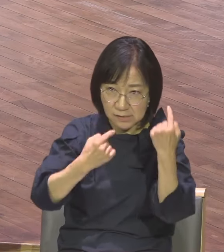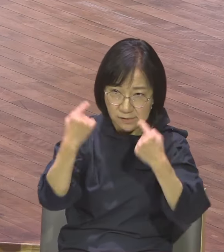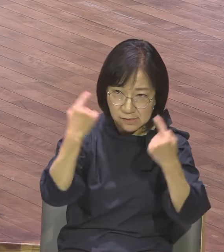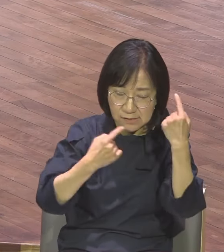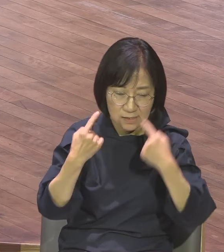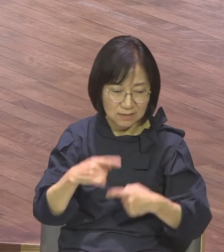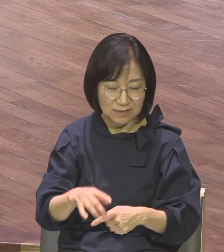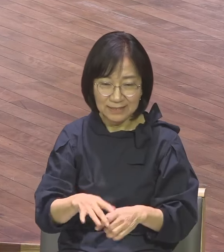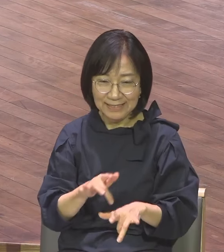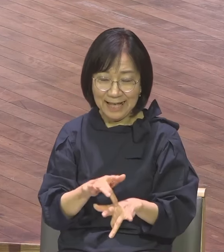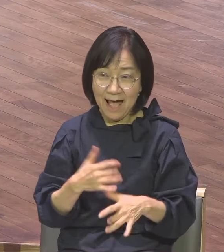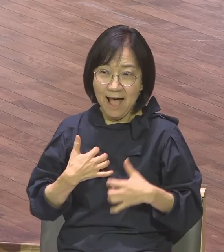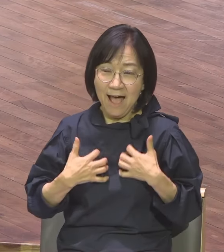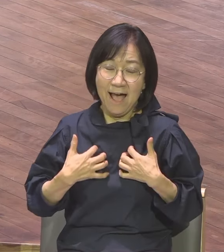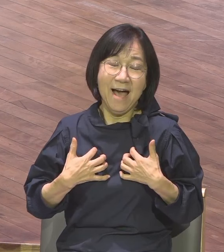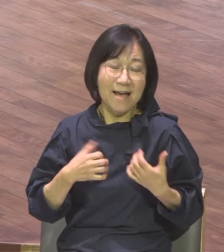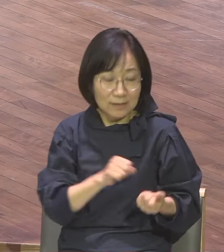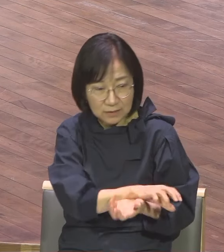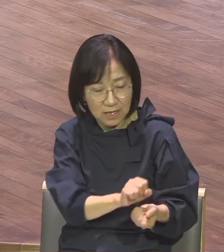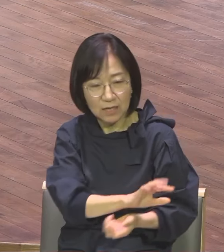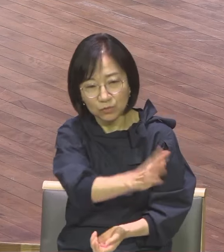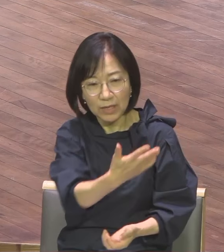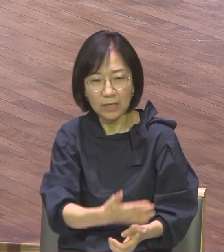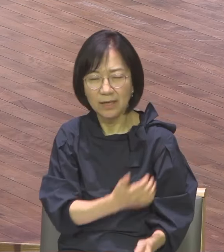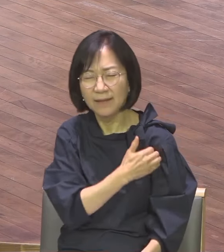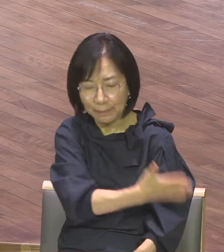사단 난장판 되어본다니까요.